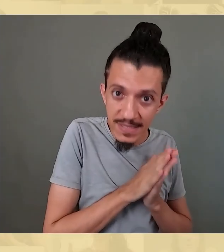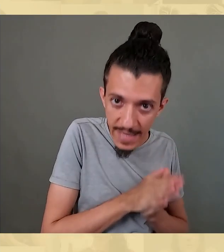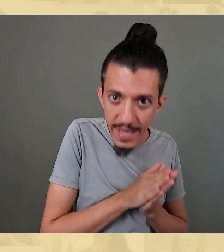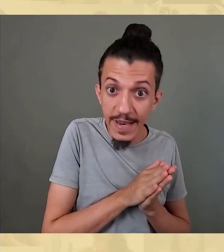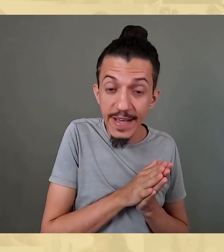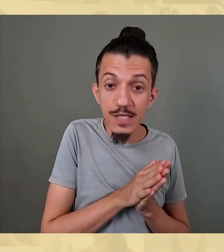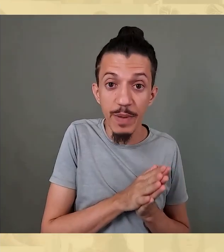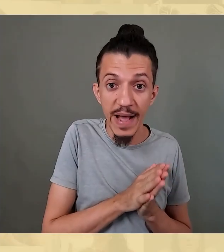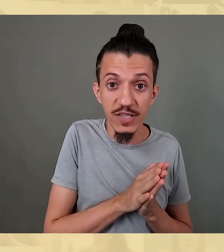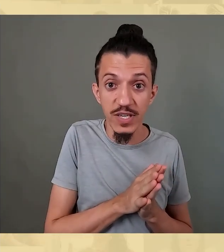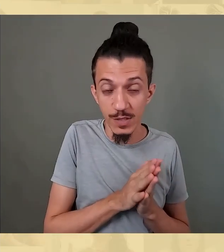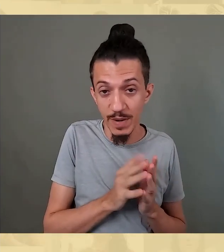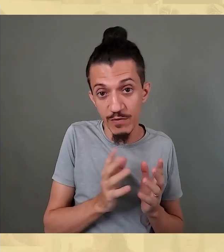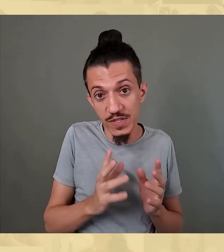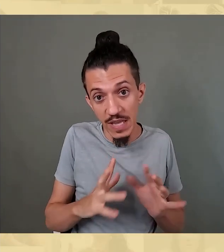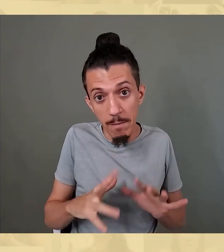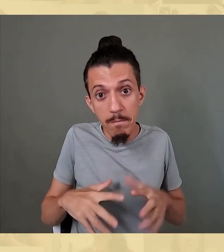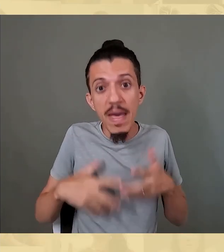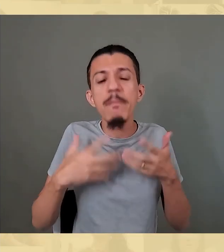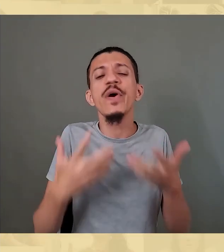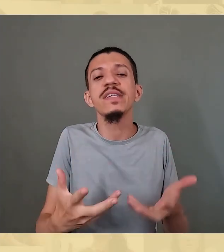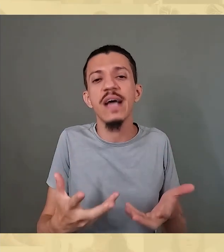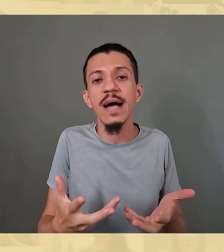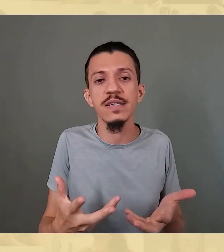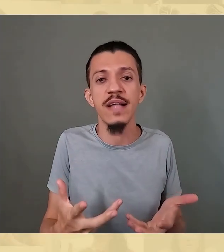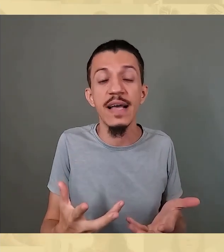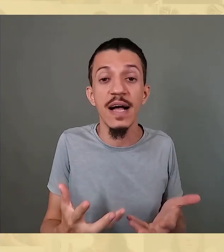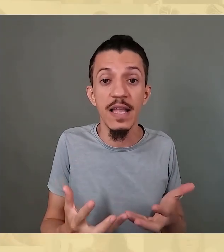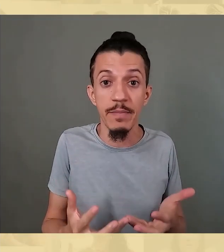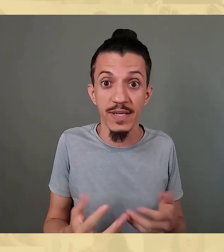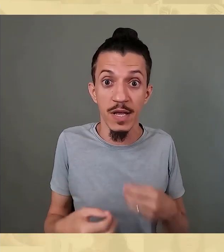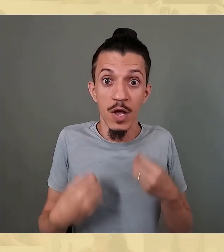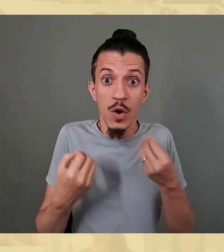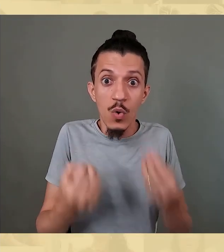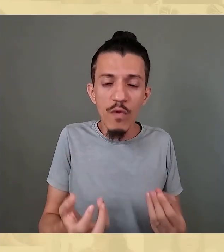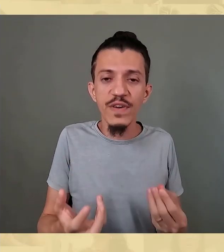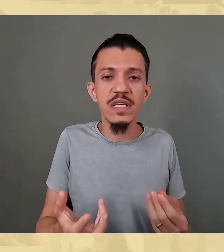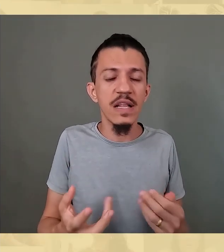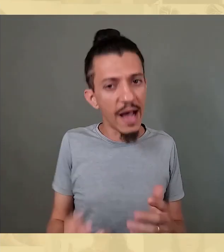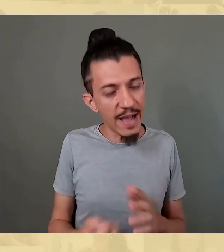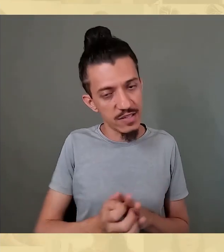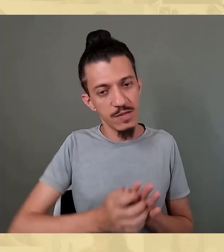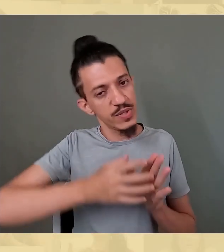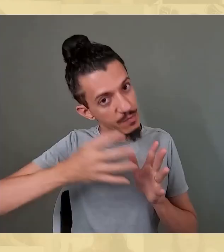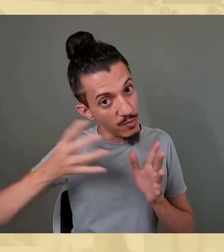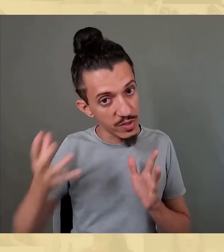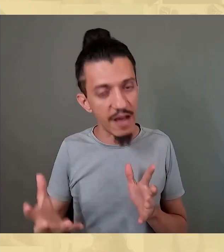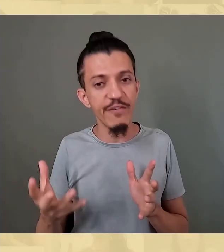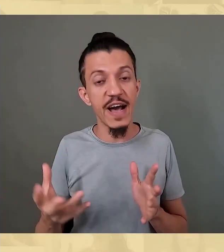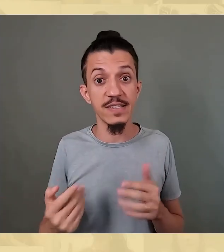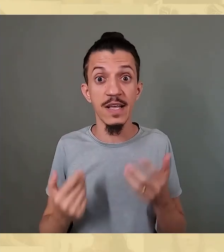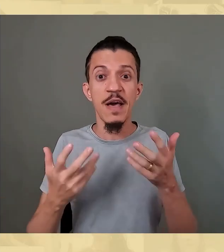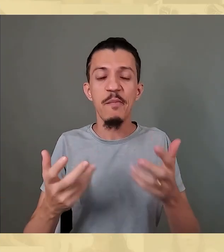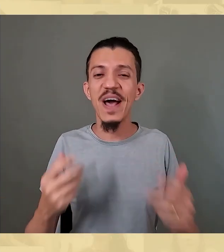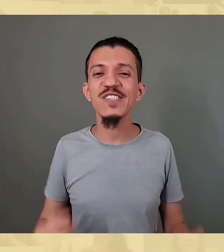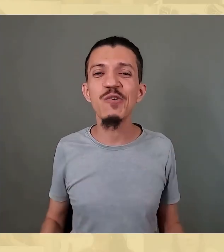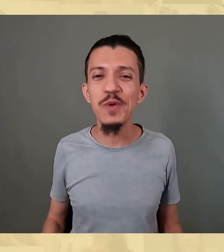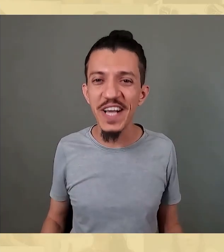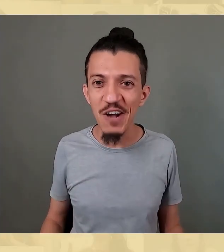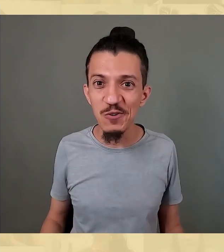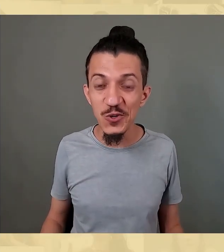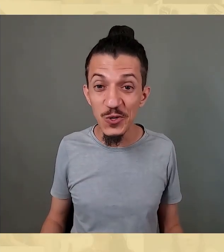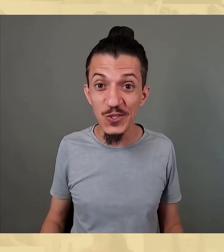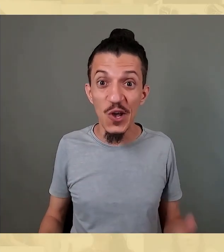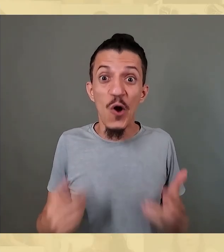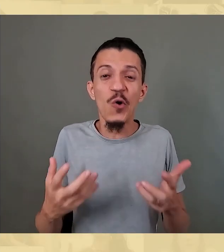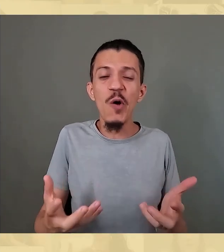as técnicas práticas para você memorizar sinais da Libras com facilidade, assim podemos montar frases para se comunicar